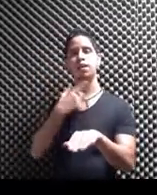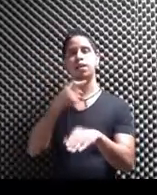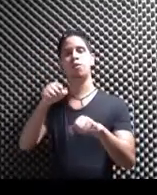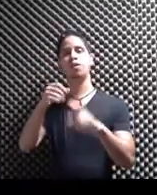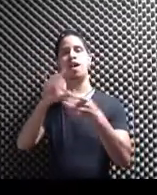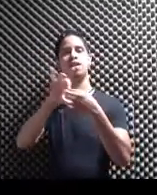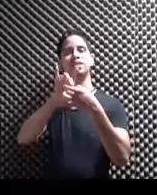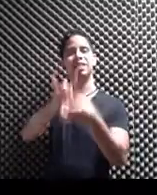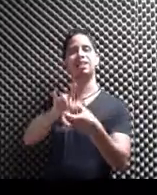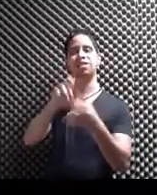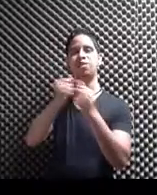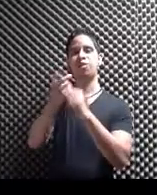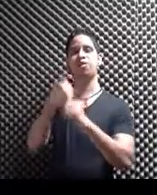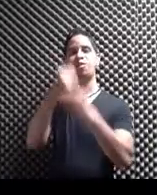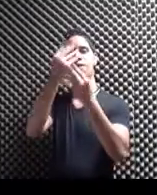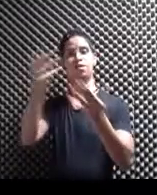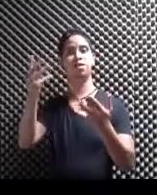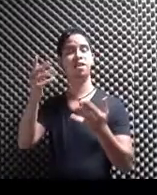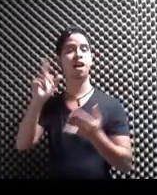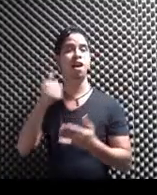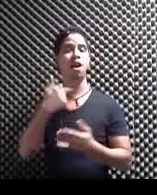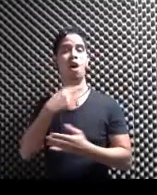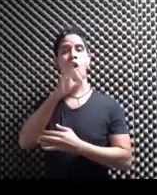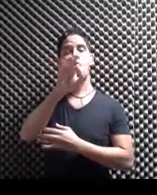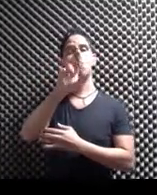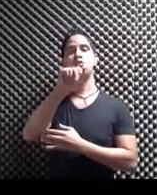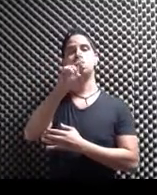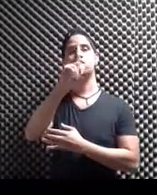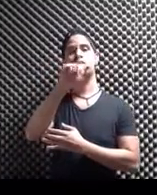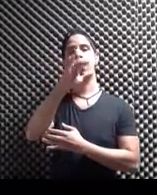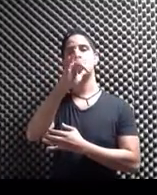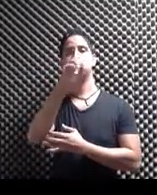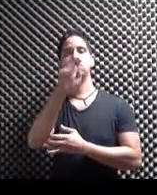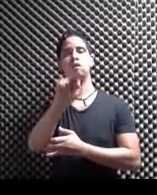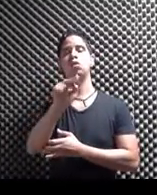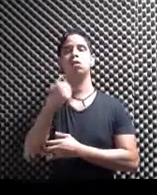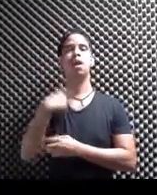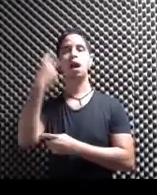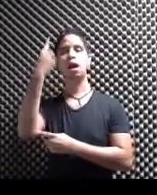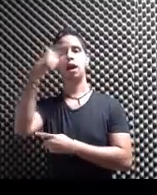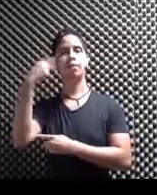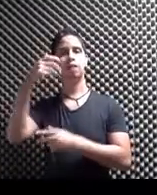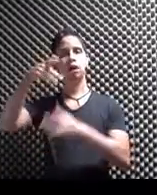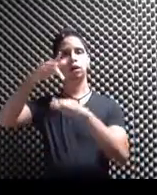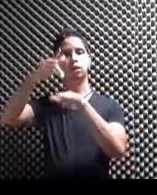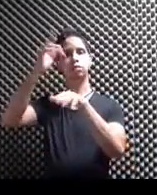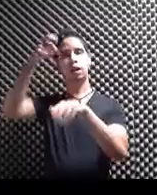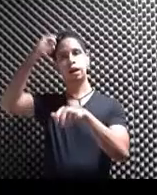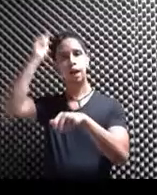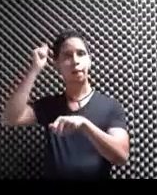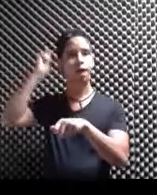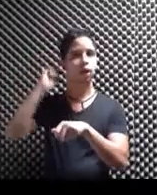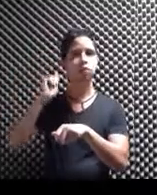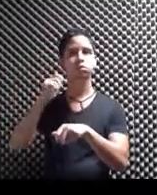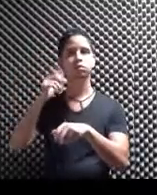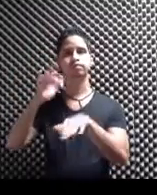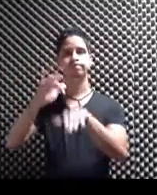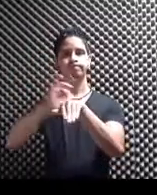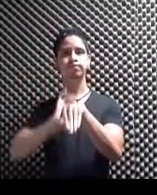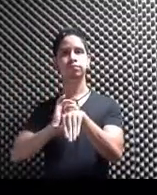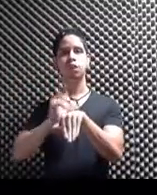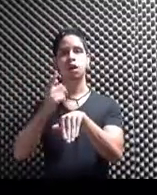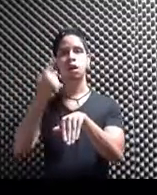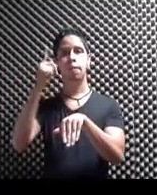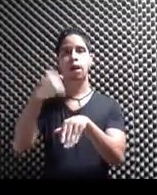y sabes que otra cosita más Fundación Cabecitas Rapadas nos informa que ya inició la última campaña del año para